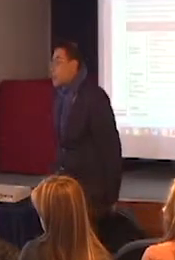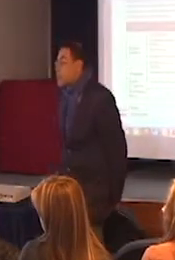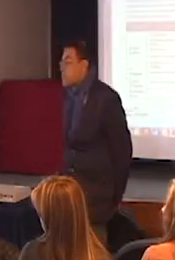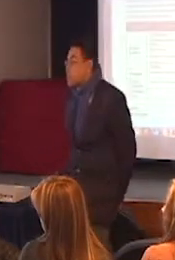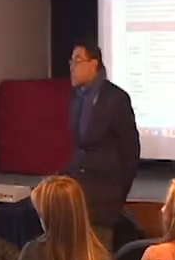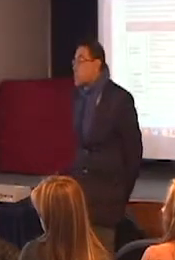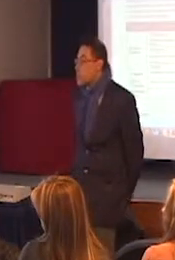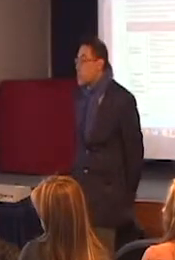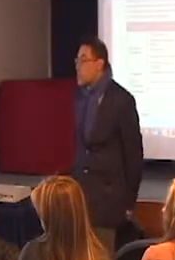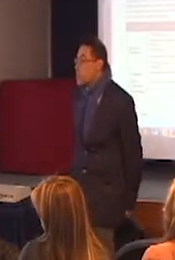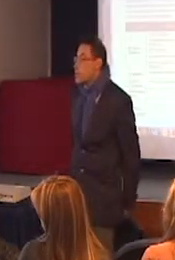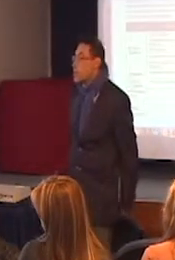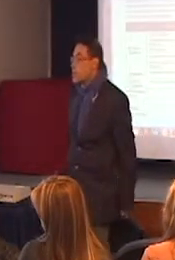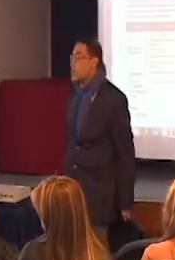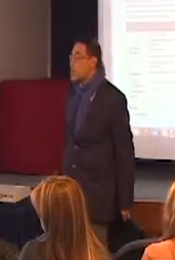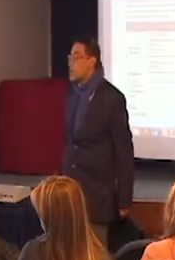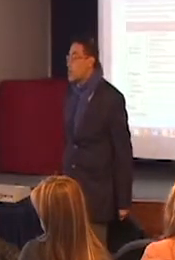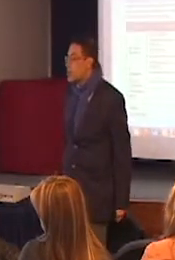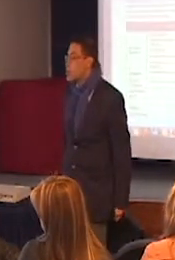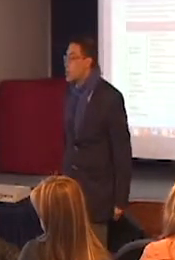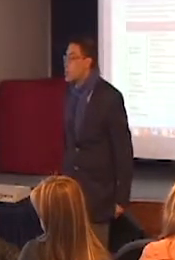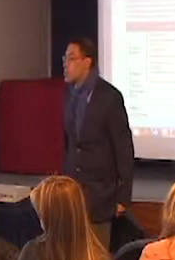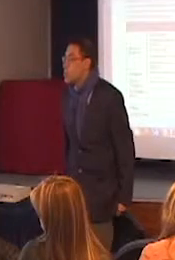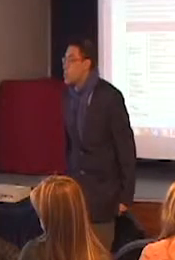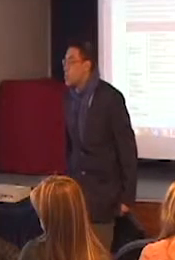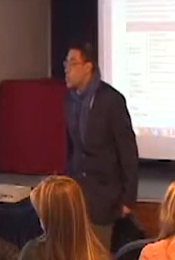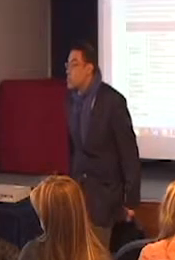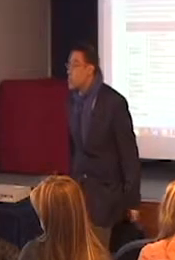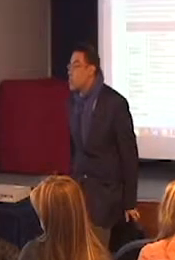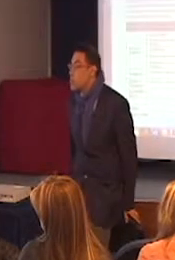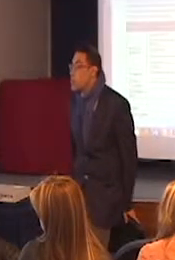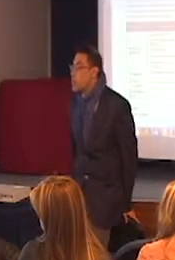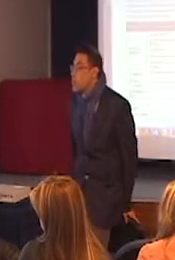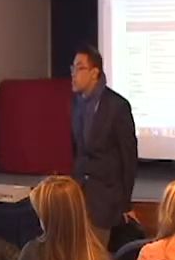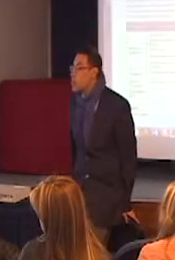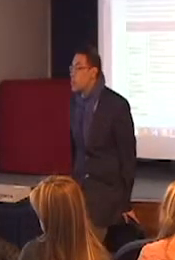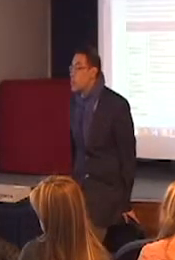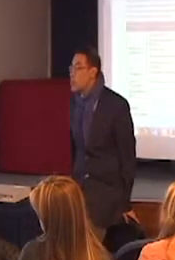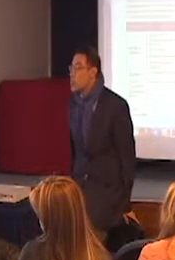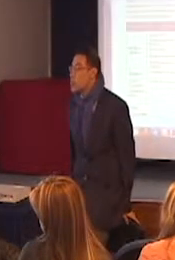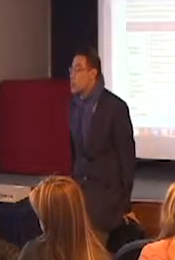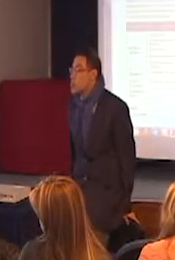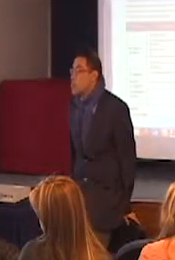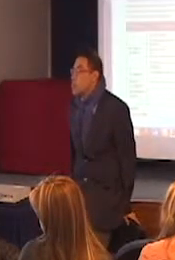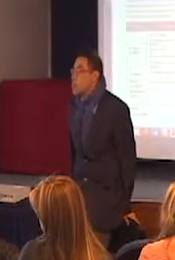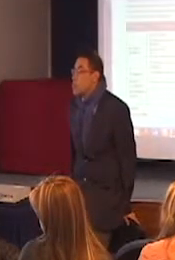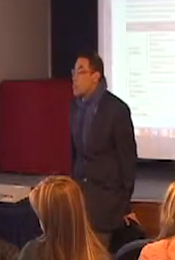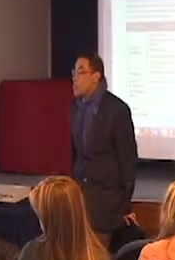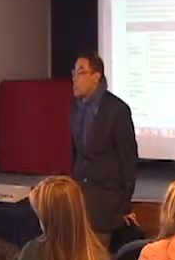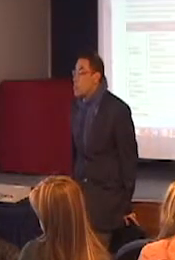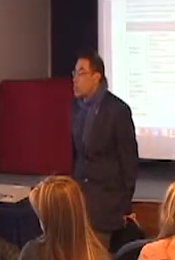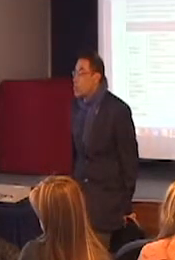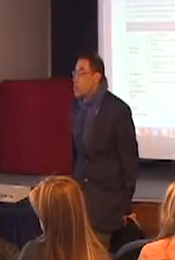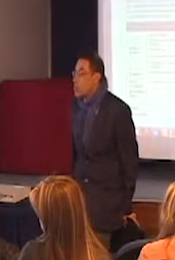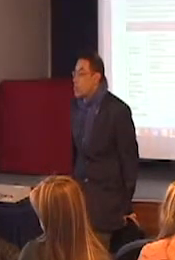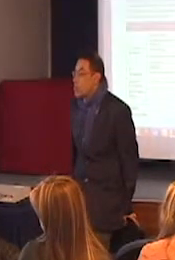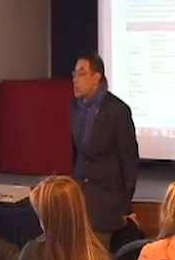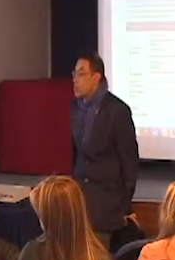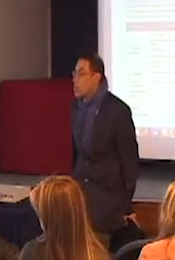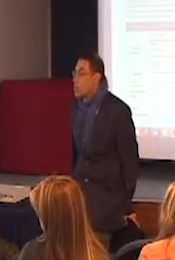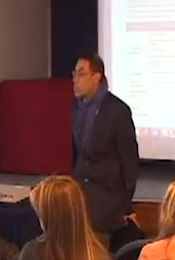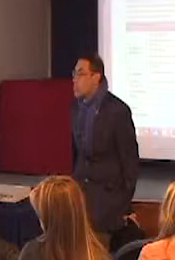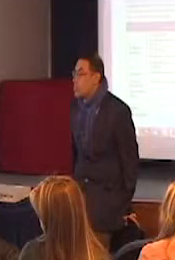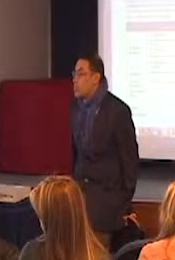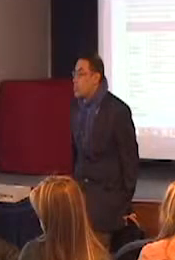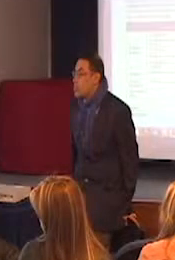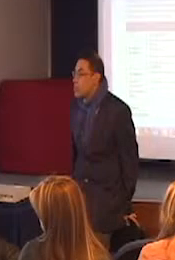de la compañera y la posición que tenemos nosotros que estamos terminando. La, por lo menos en el caso de la universidad,